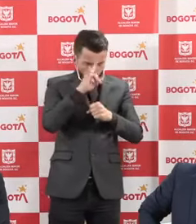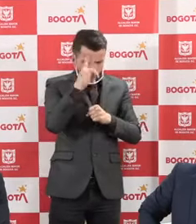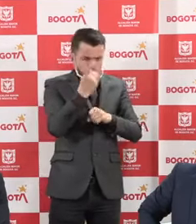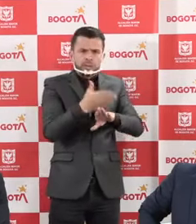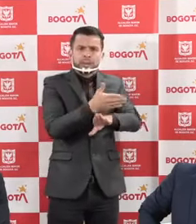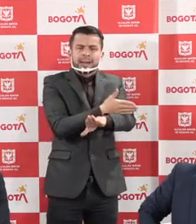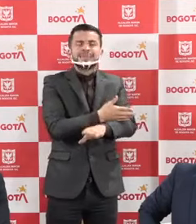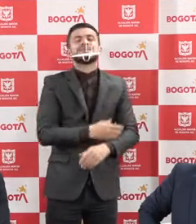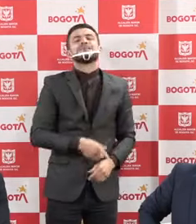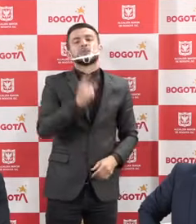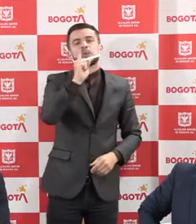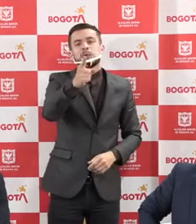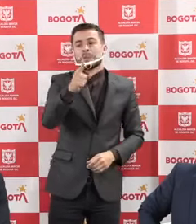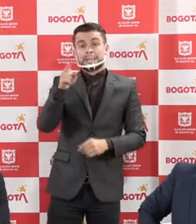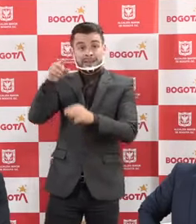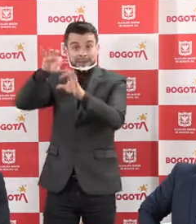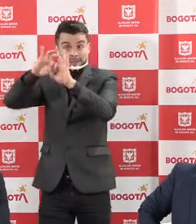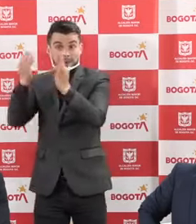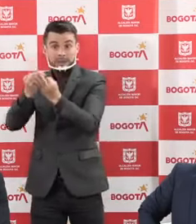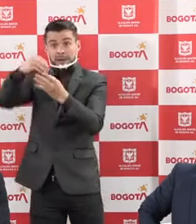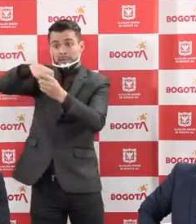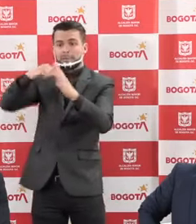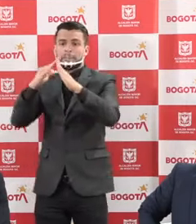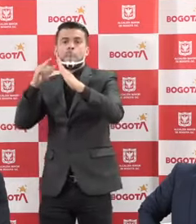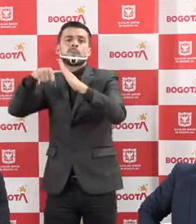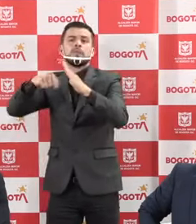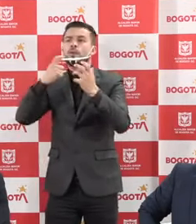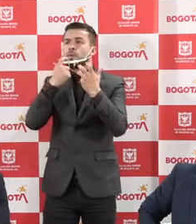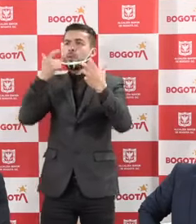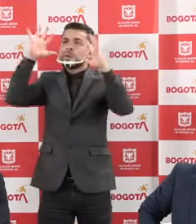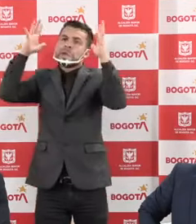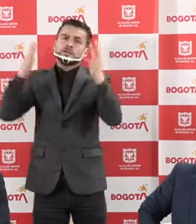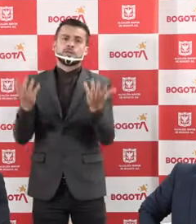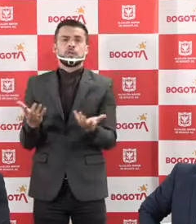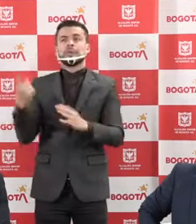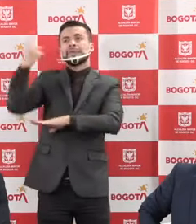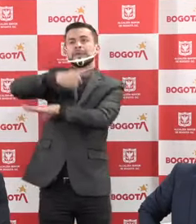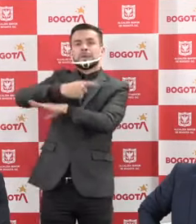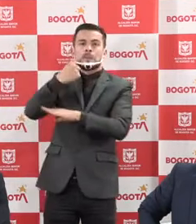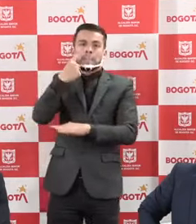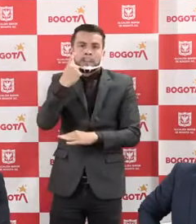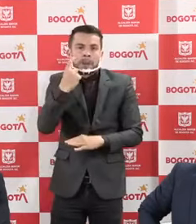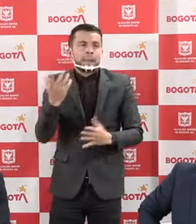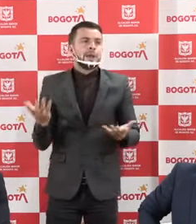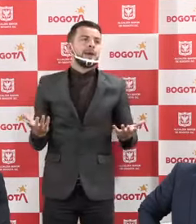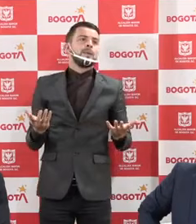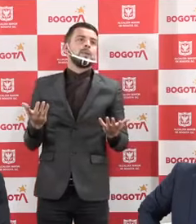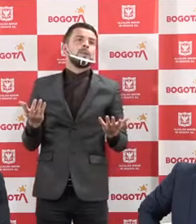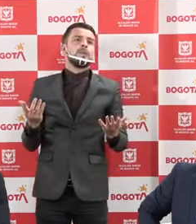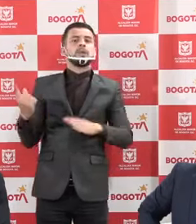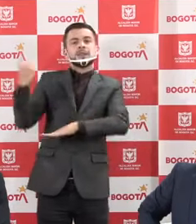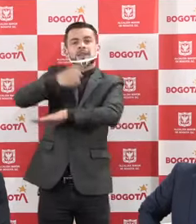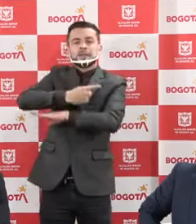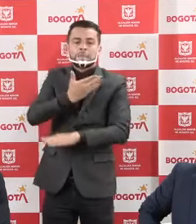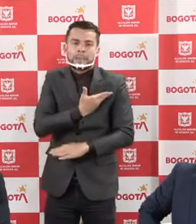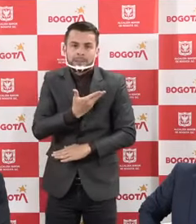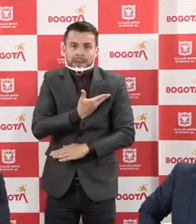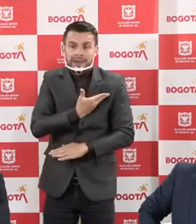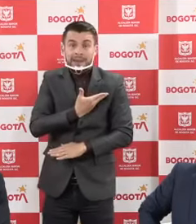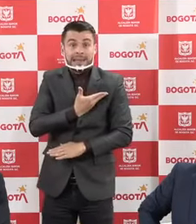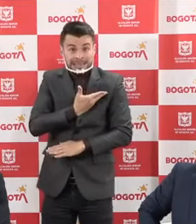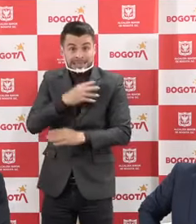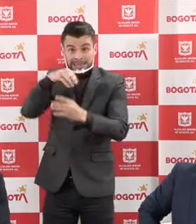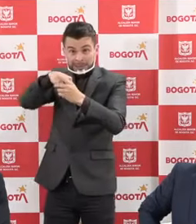en reuniones familiares en la celebración de un cumpleaños en la celebración del día del padre en la celebración del día de la madre entonces